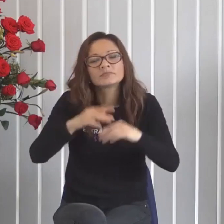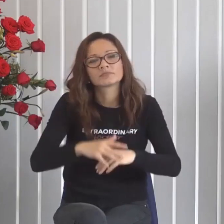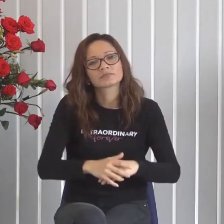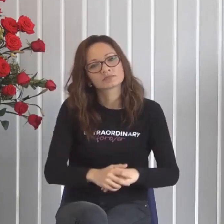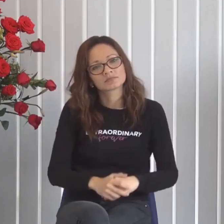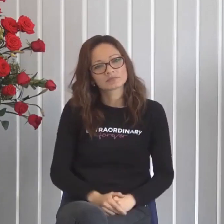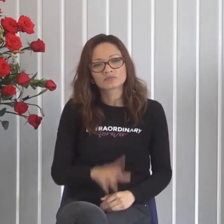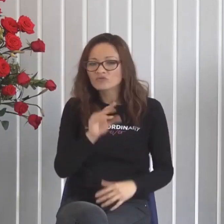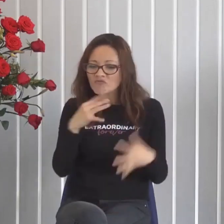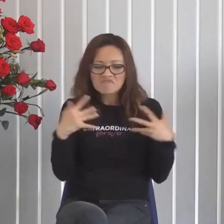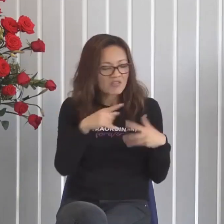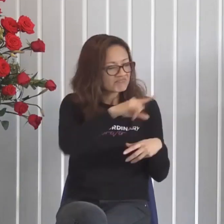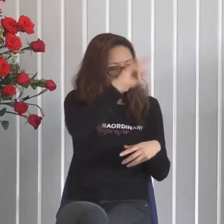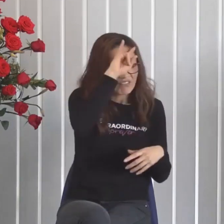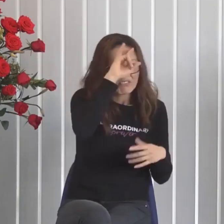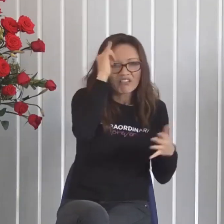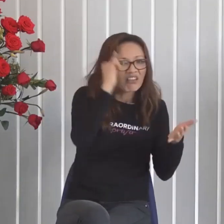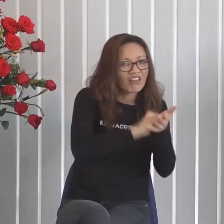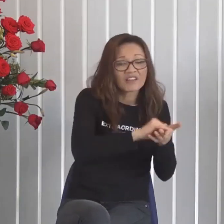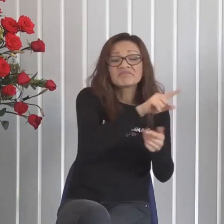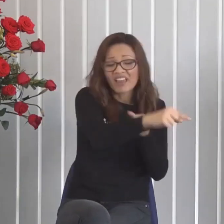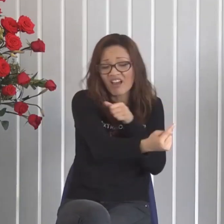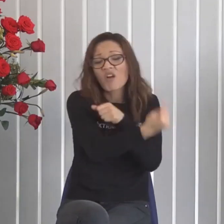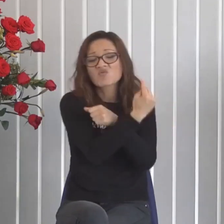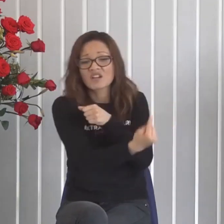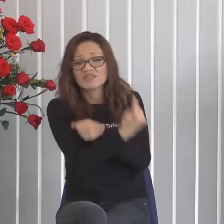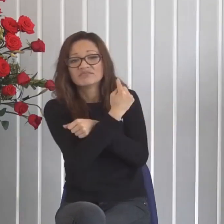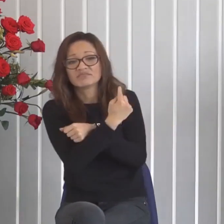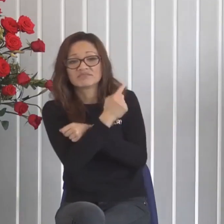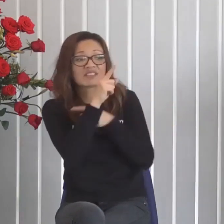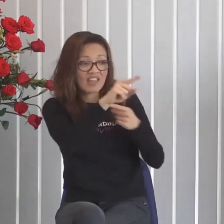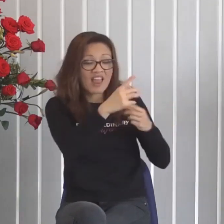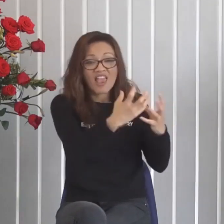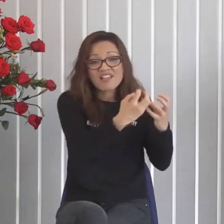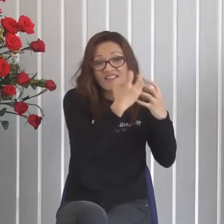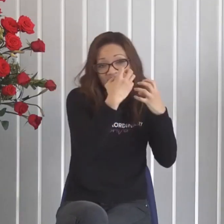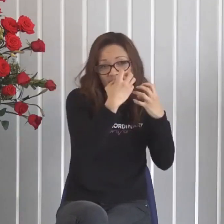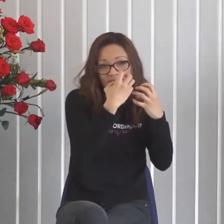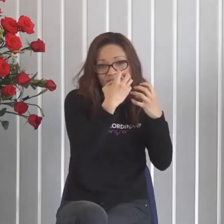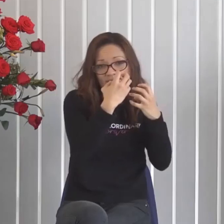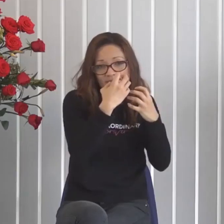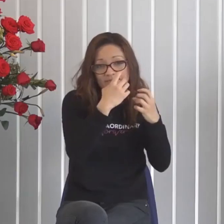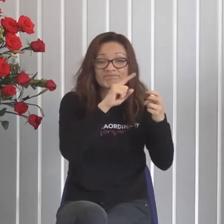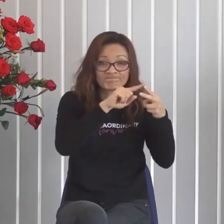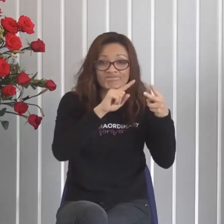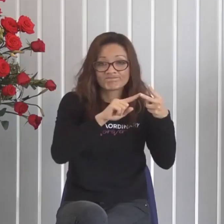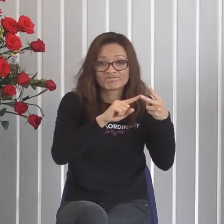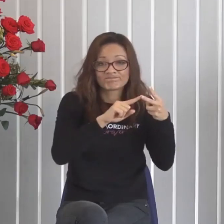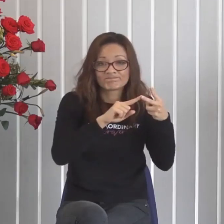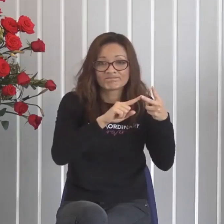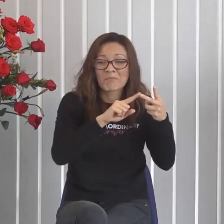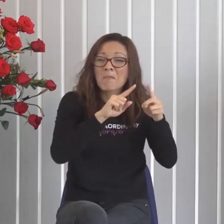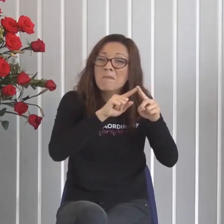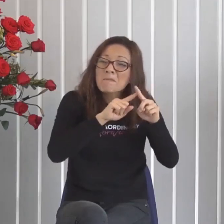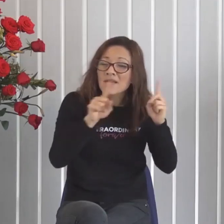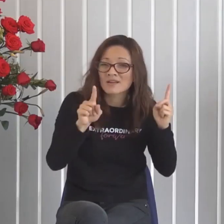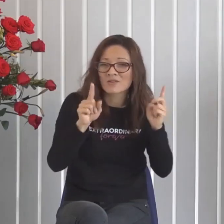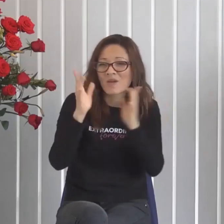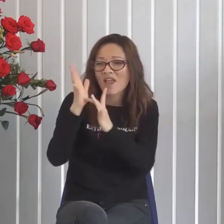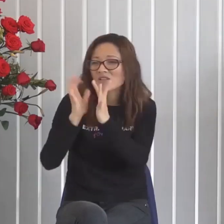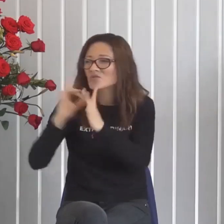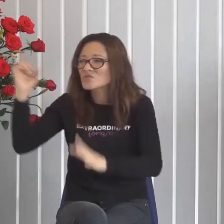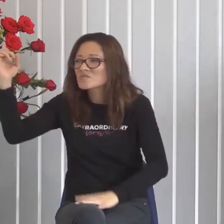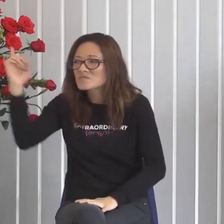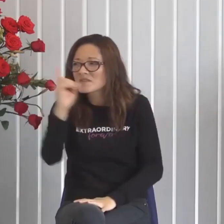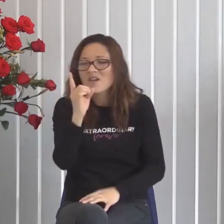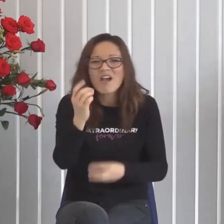Él es el acusador y Él es el engañador. ¿Qué vino a hacer el